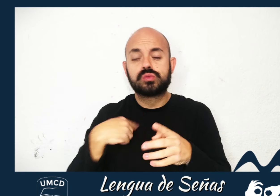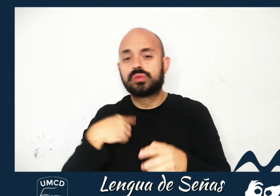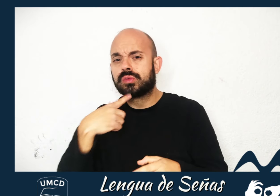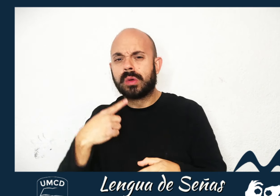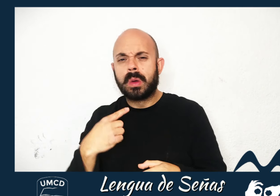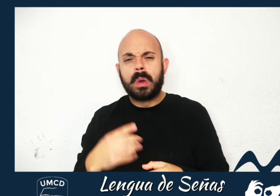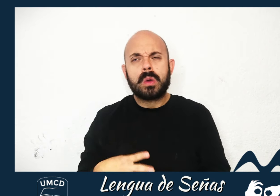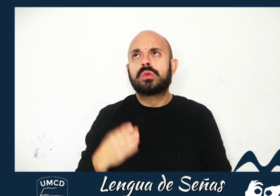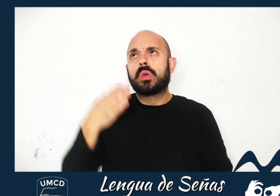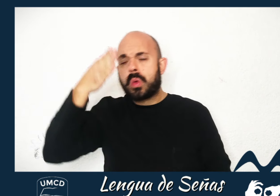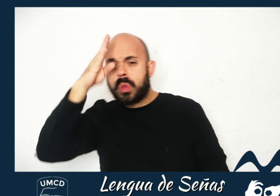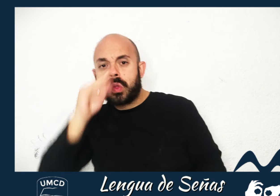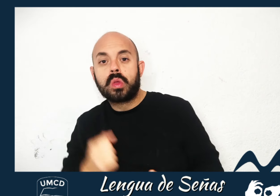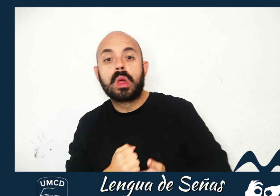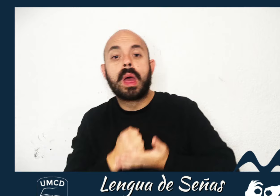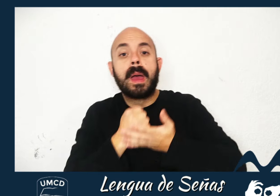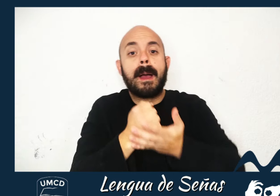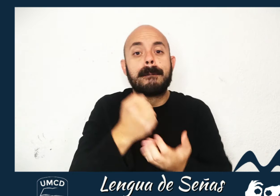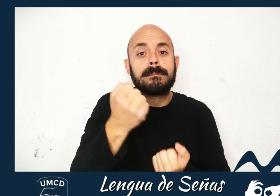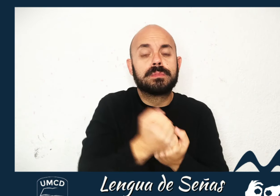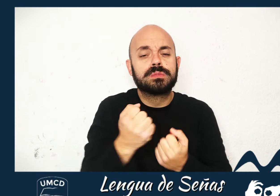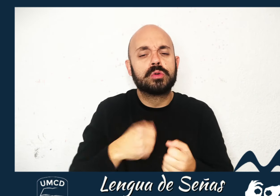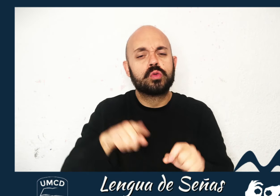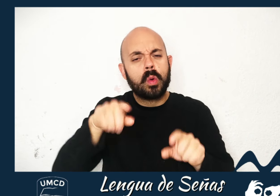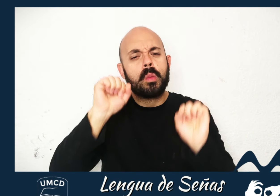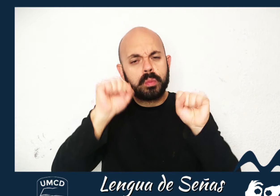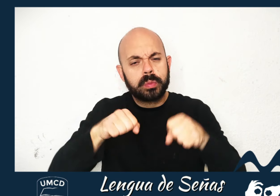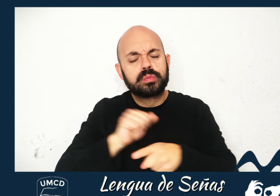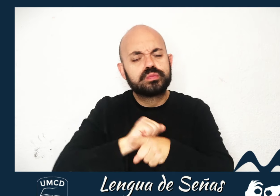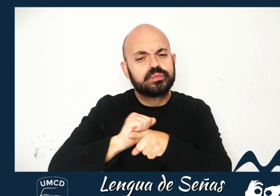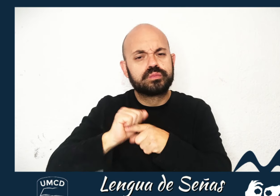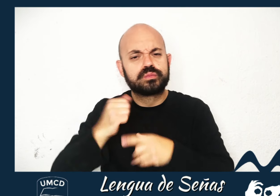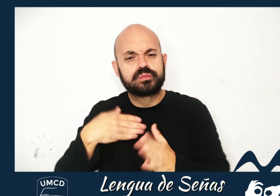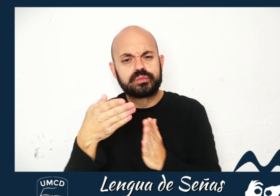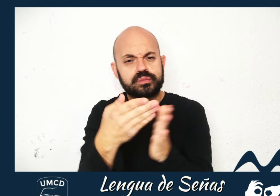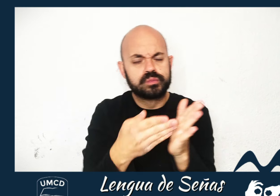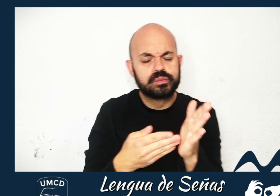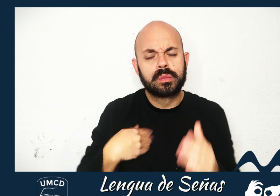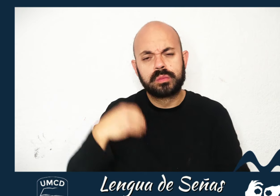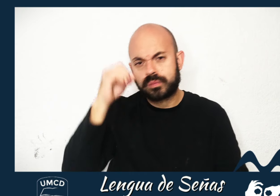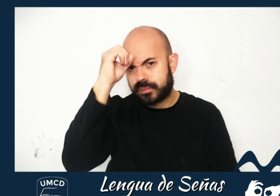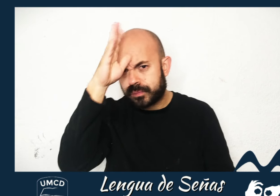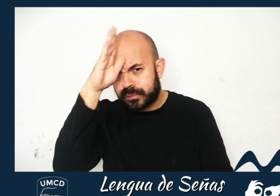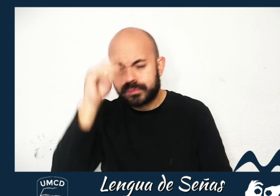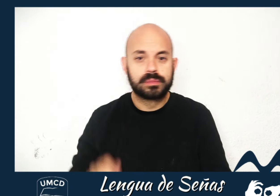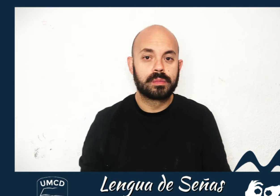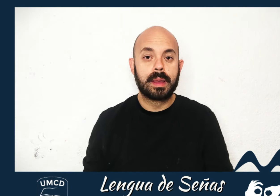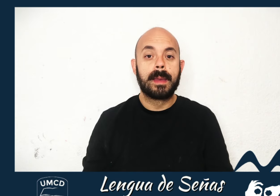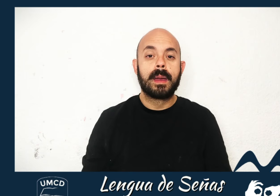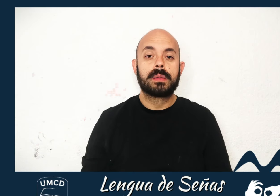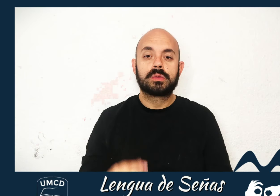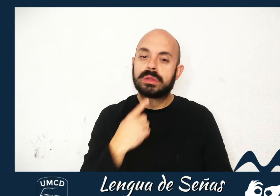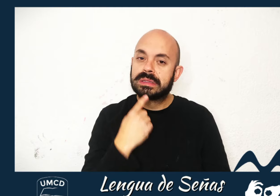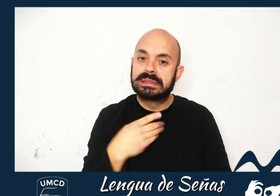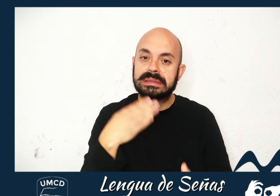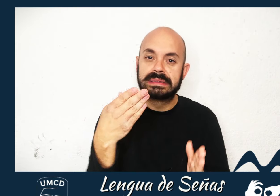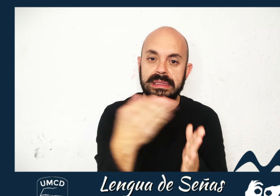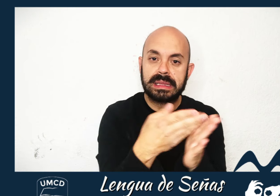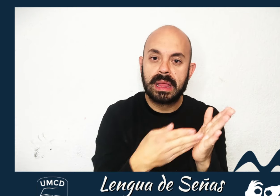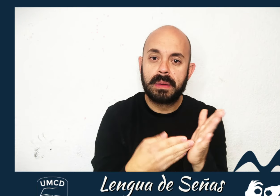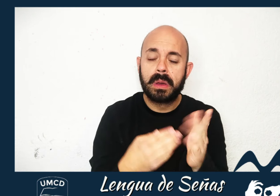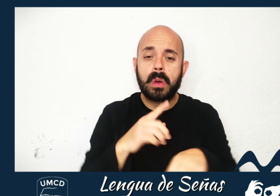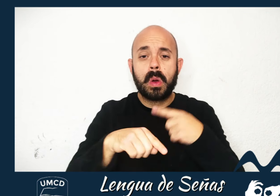más intensa, se desarrolla más profundamente. Entonces nosotros debemos entender que en forma general la Biblia nos dice